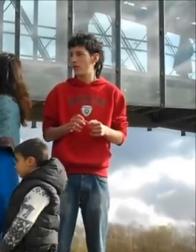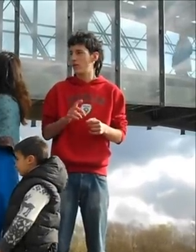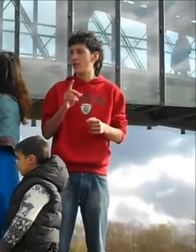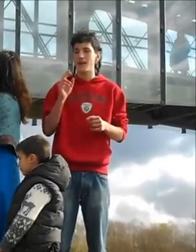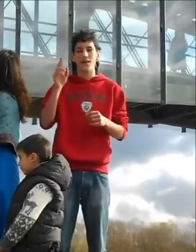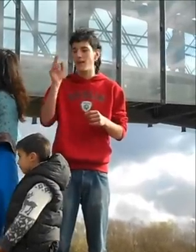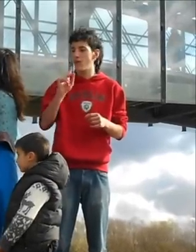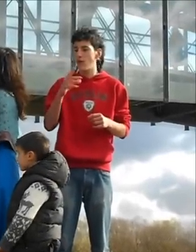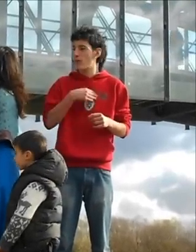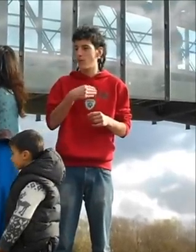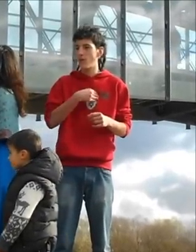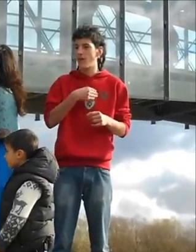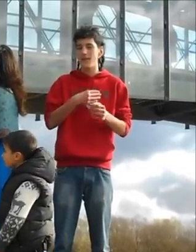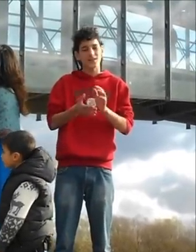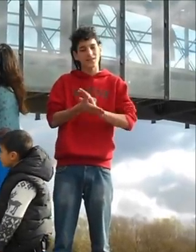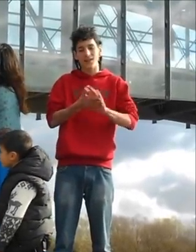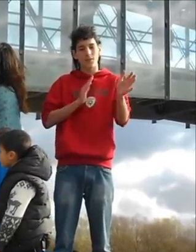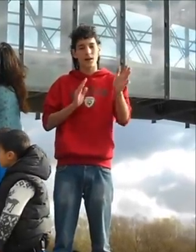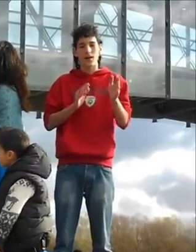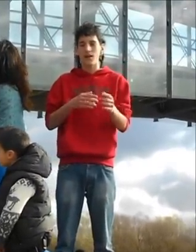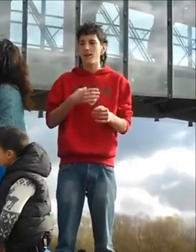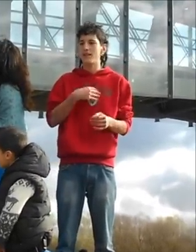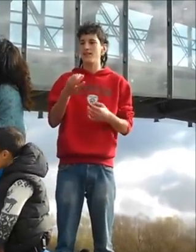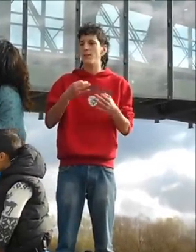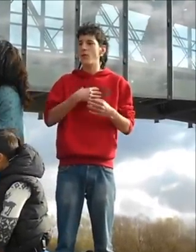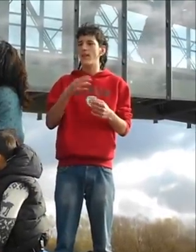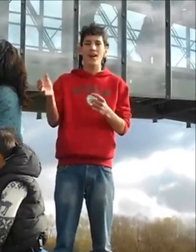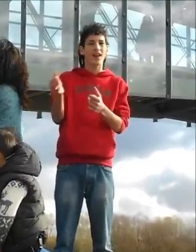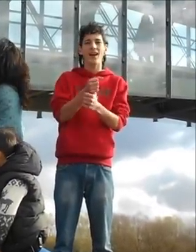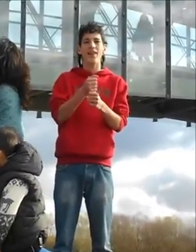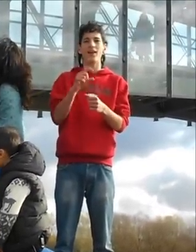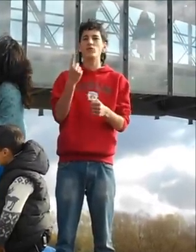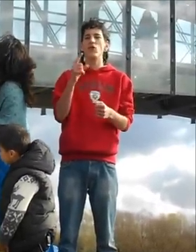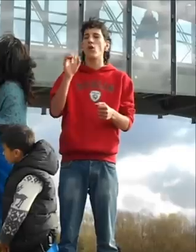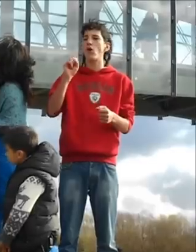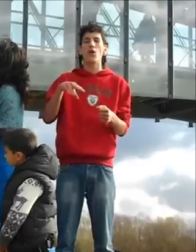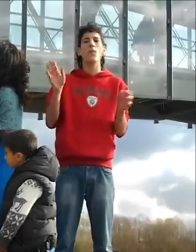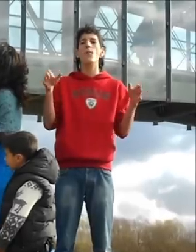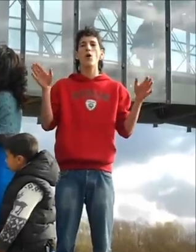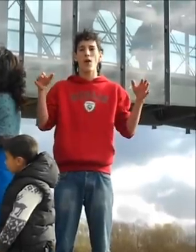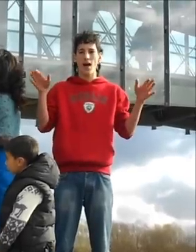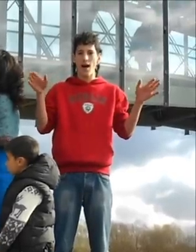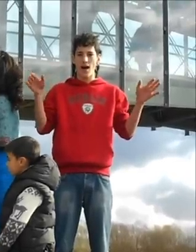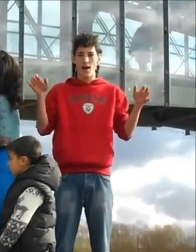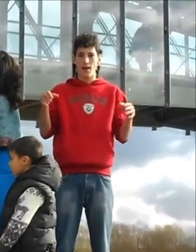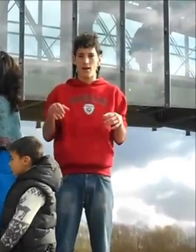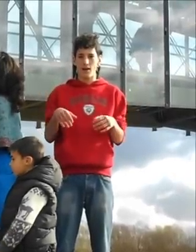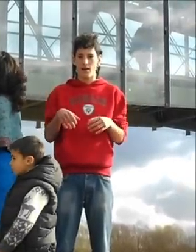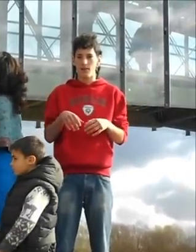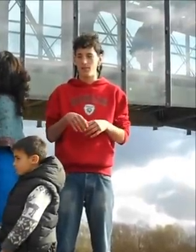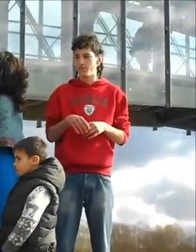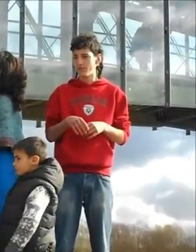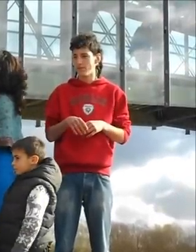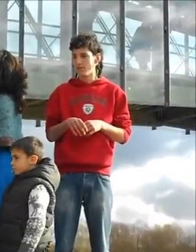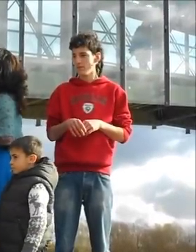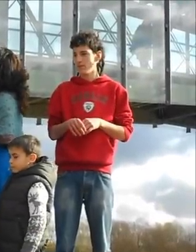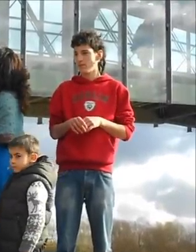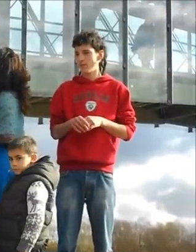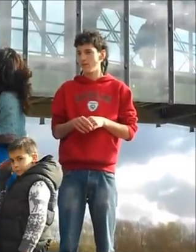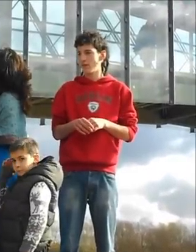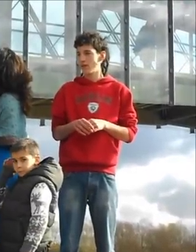que no puede escapar, que se puede alcanzar solo con volar.